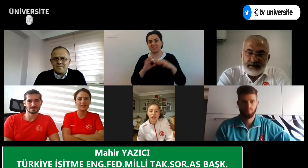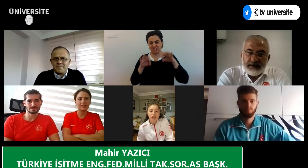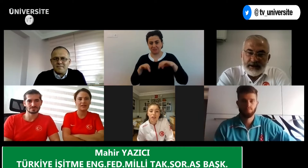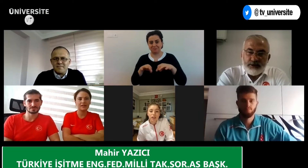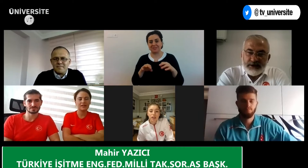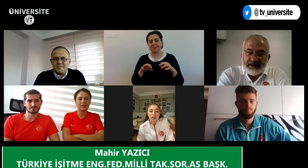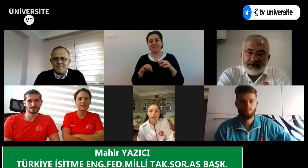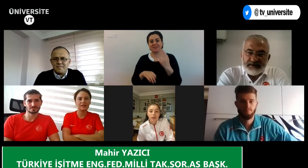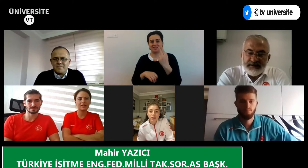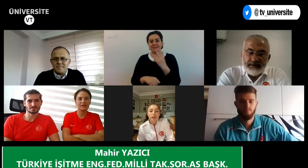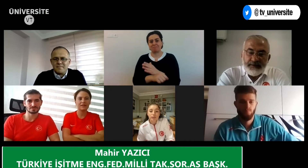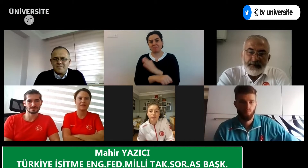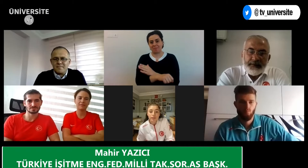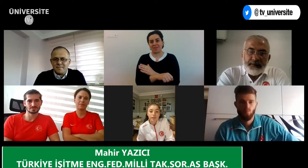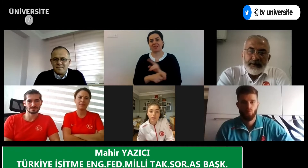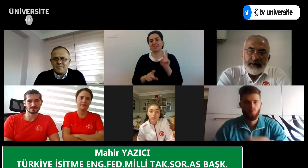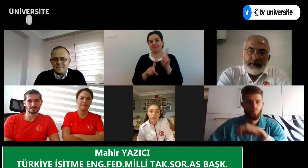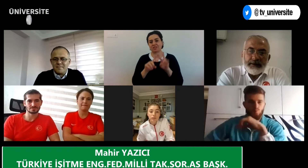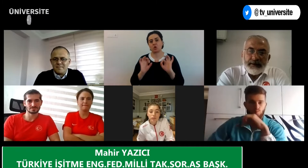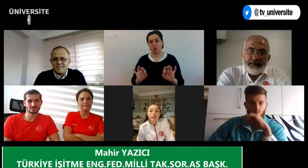şimdi 7 ülkeye çıktık.